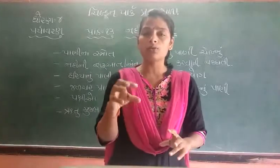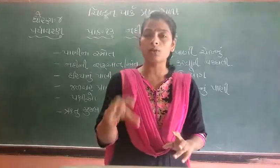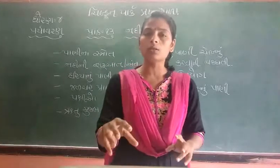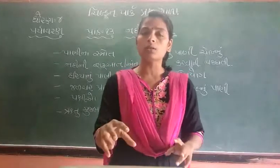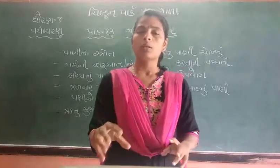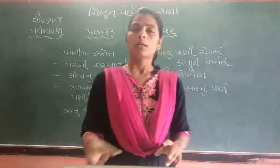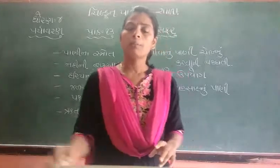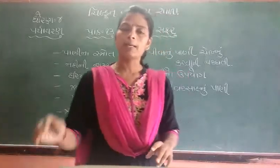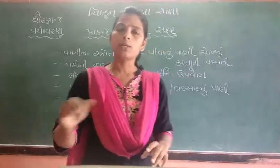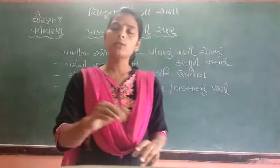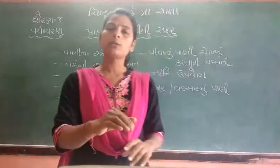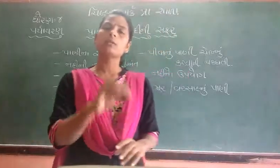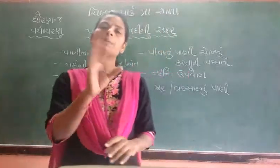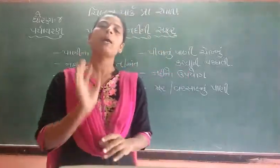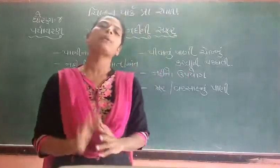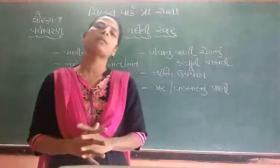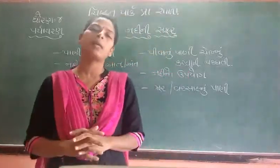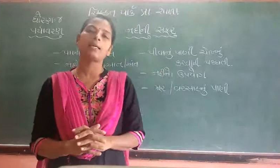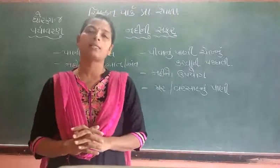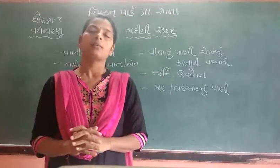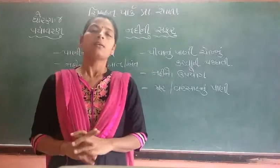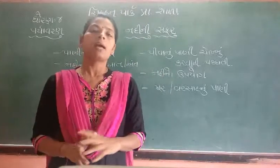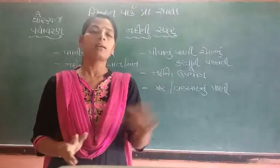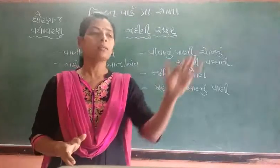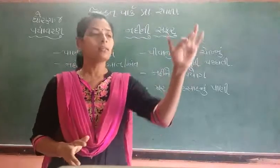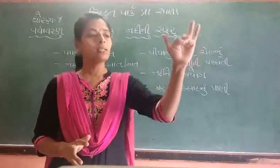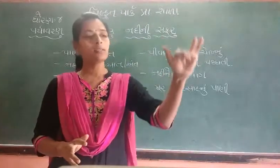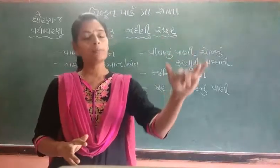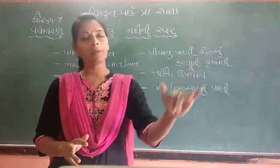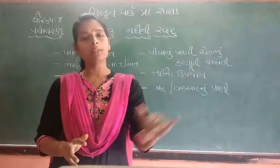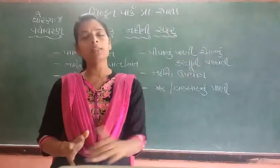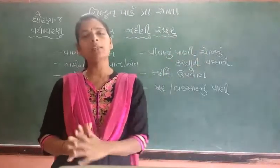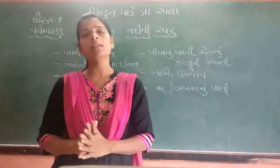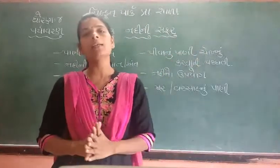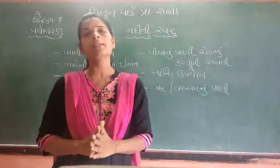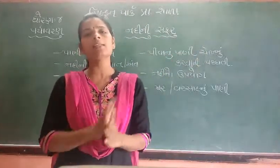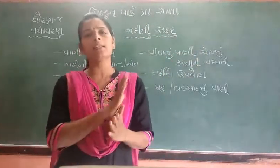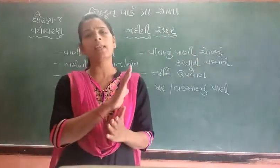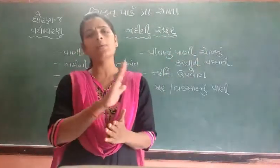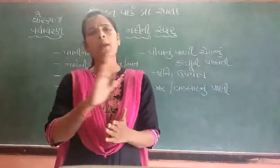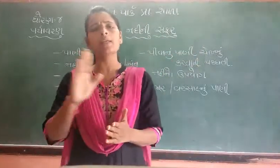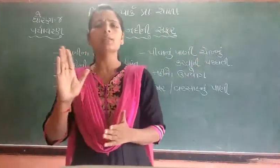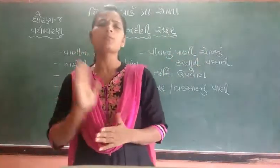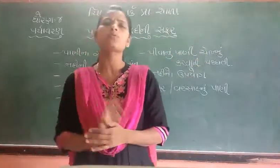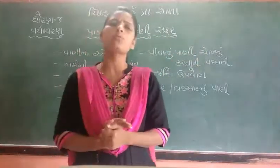શંખ કે માછલીઓ તરતી પણ આપણને દેખાય છે, કારણ કે નદીની પર્વતની અંદરથી નીકળે છે ને ત્યારે એનું પાણી એકદમ ચોખ્ખું હોય